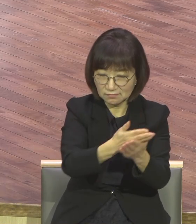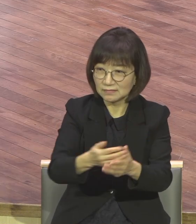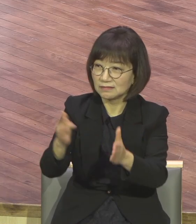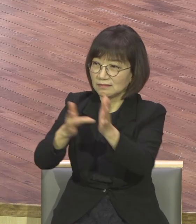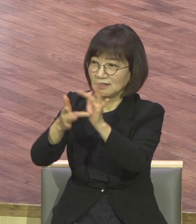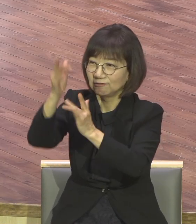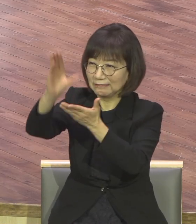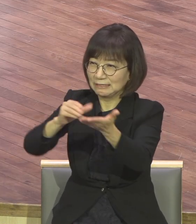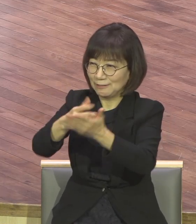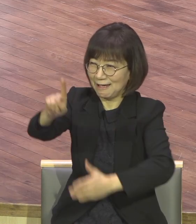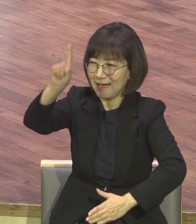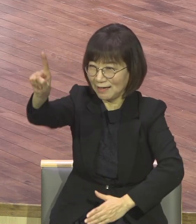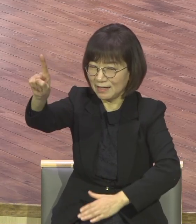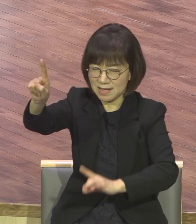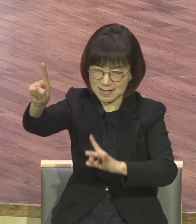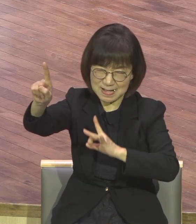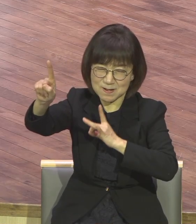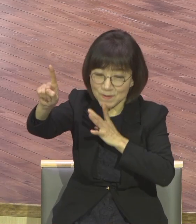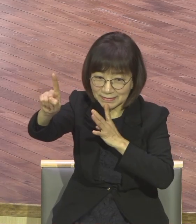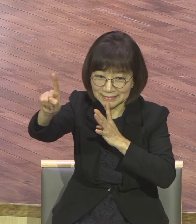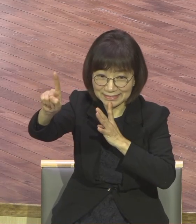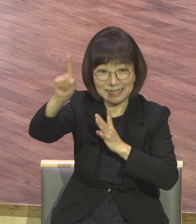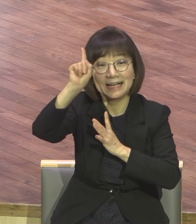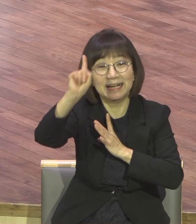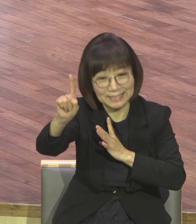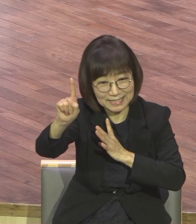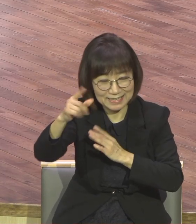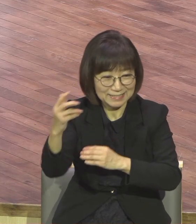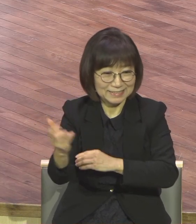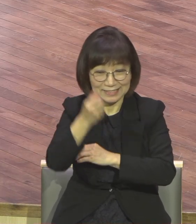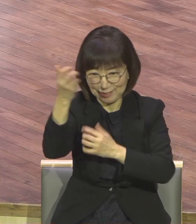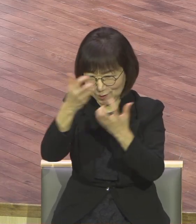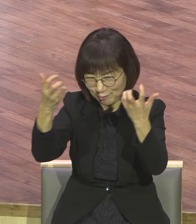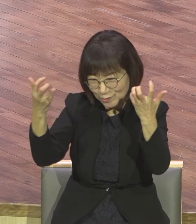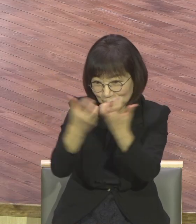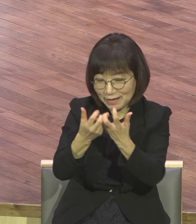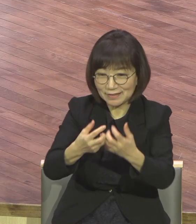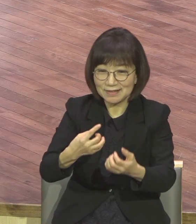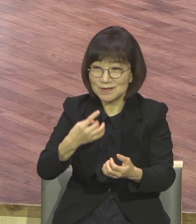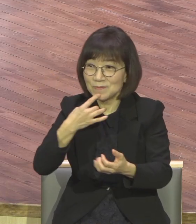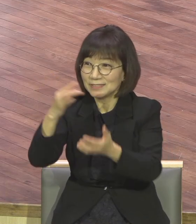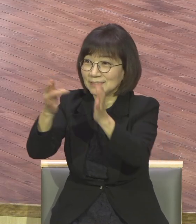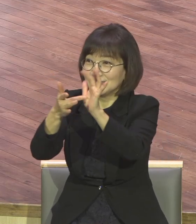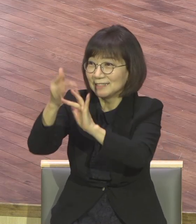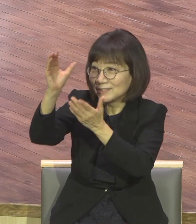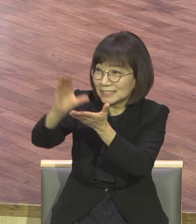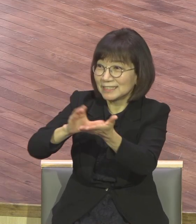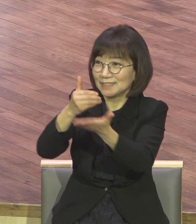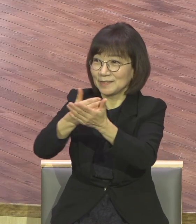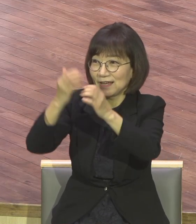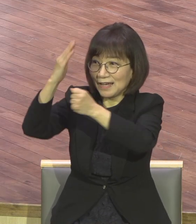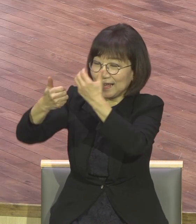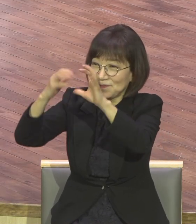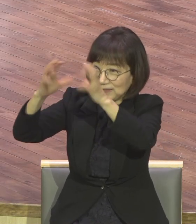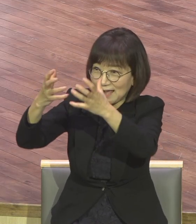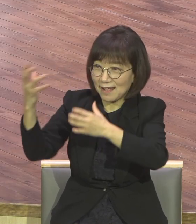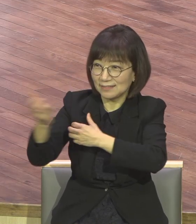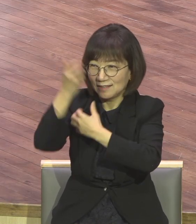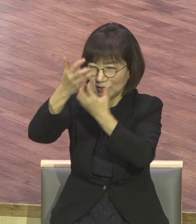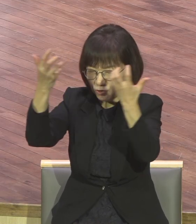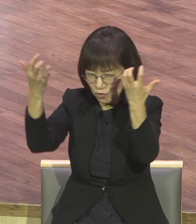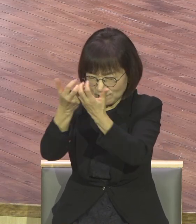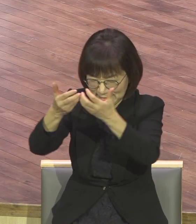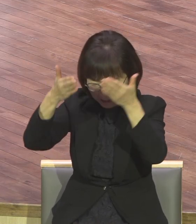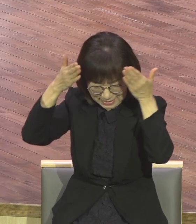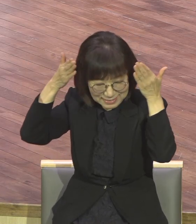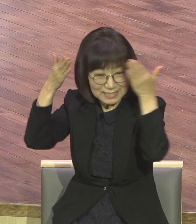하나님 나라 집중하고 오직 성령 충만하고 아멘. 오직 예수 그리스도 오직 하나님 나라 오직 성령 충만 집중해야 돼.